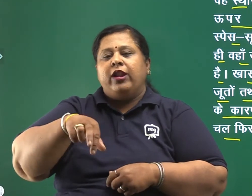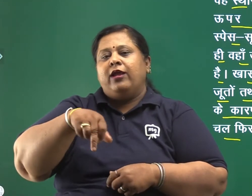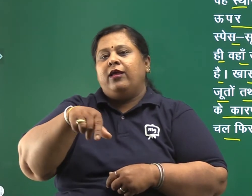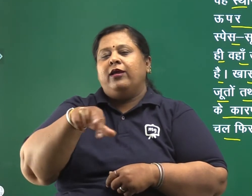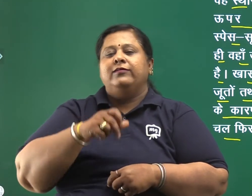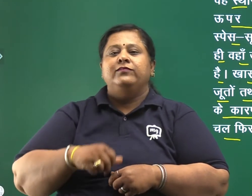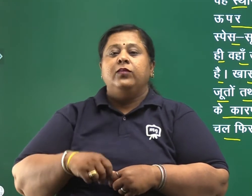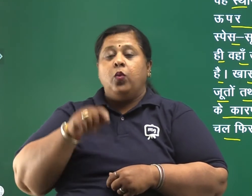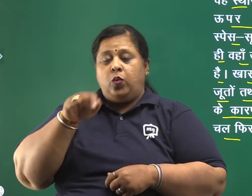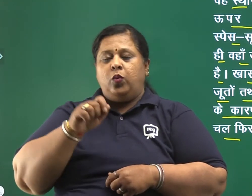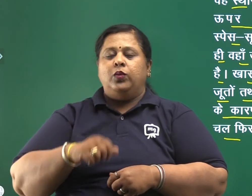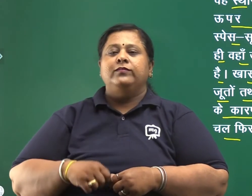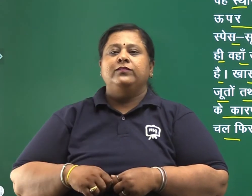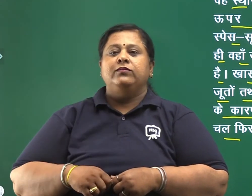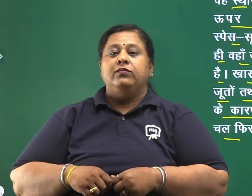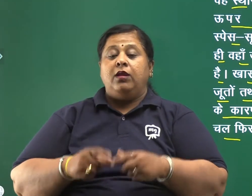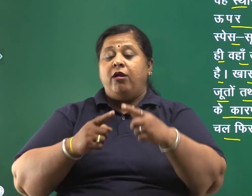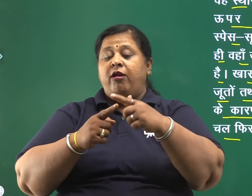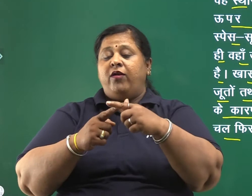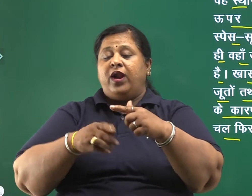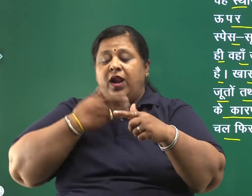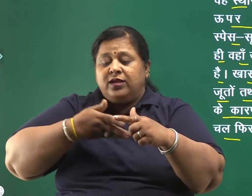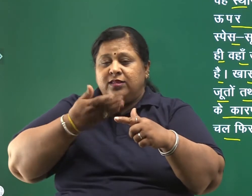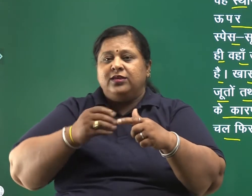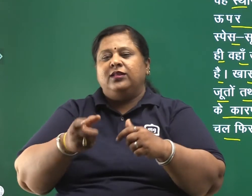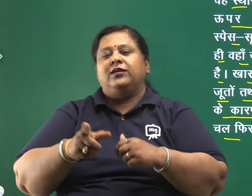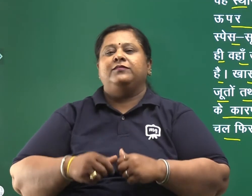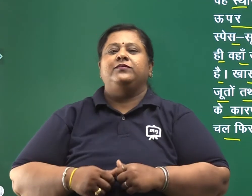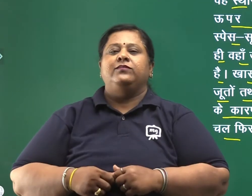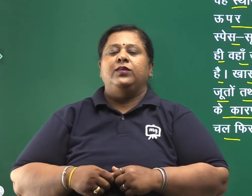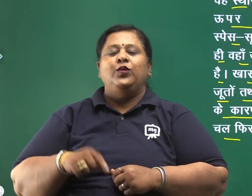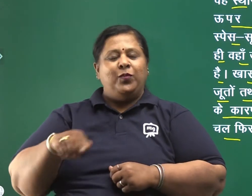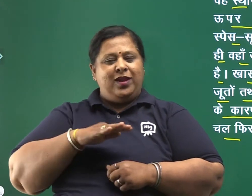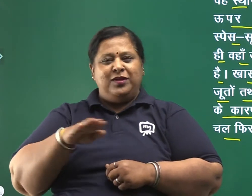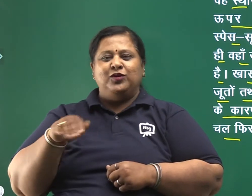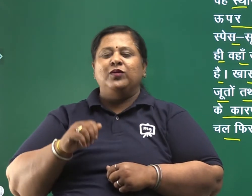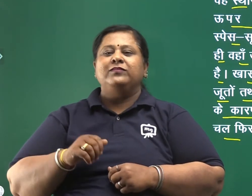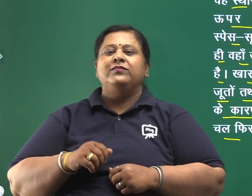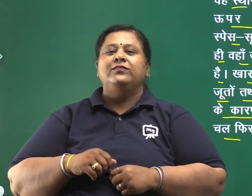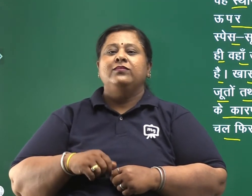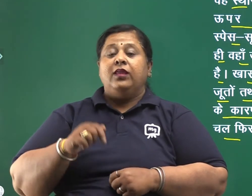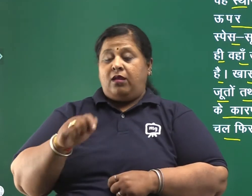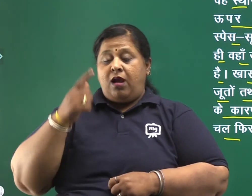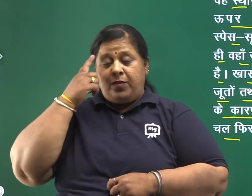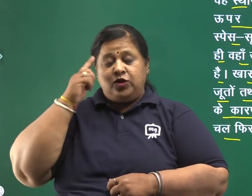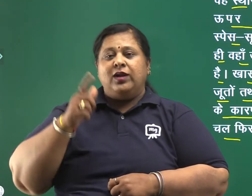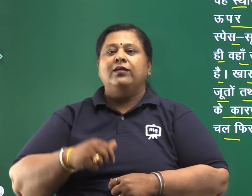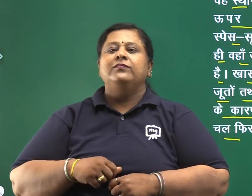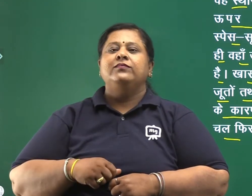लिए उनको प्रशिक्षण दिया जाता है। तो प्यारे बच्चों, यहाँ हमने